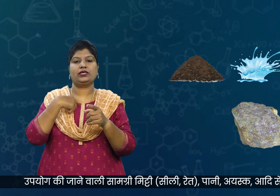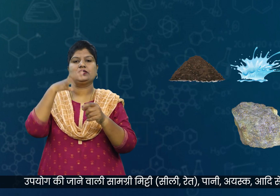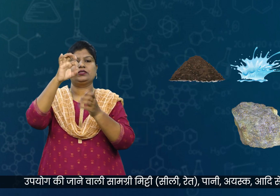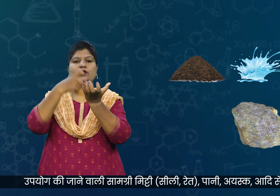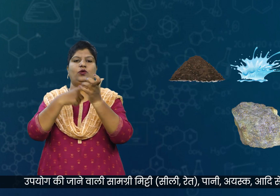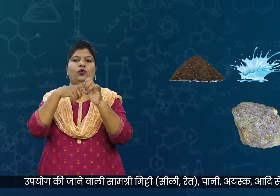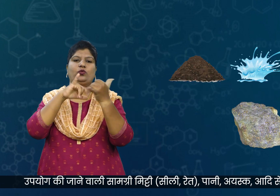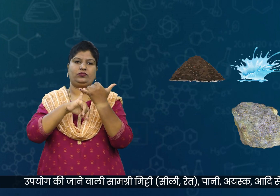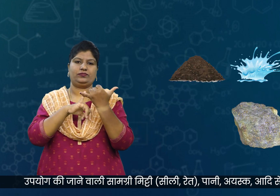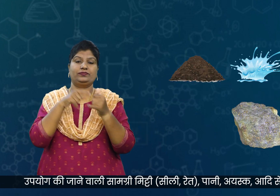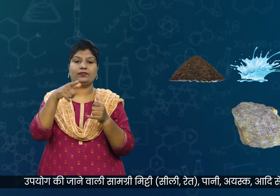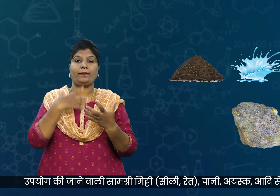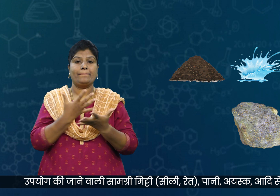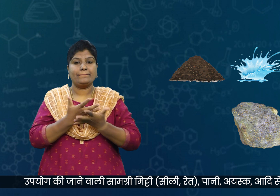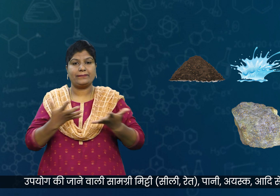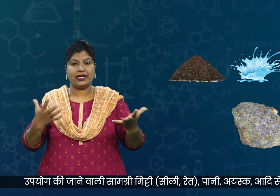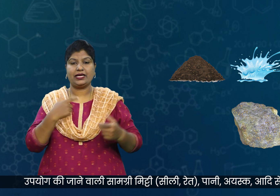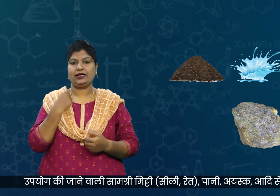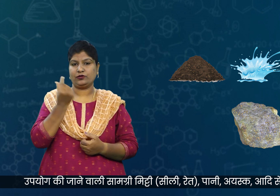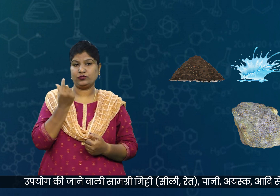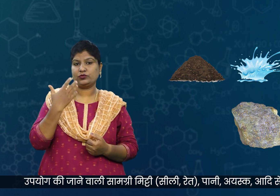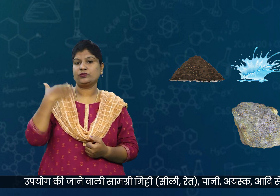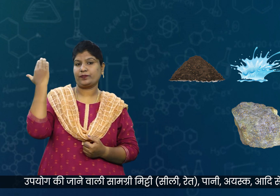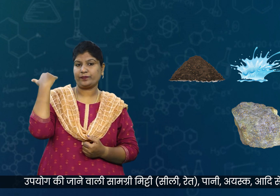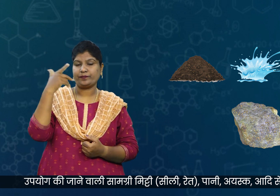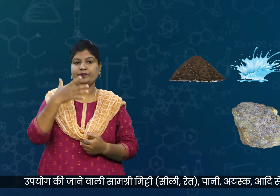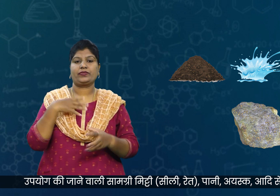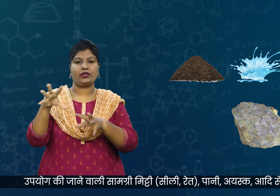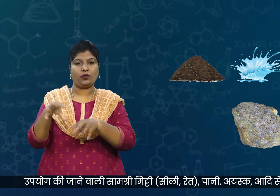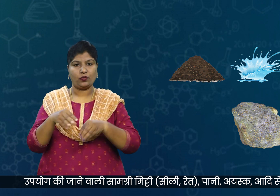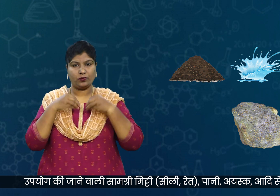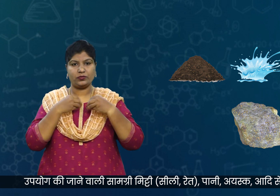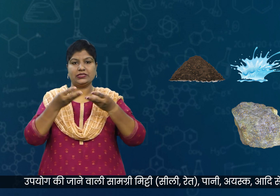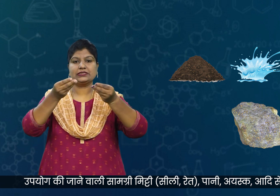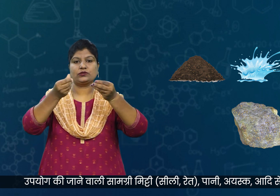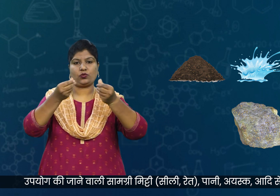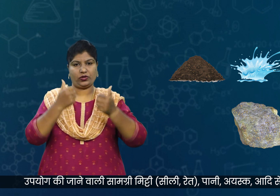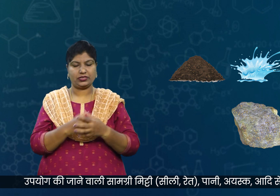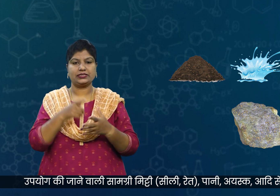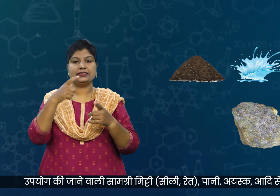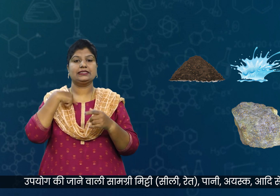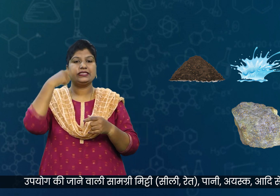पहले उपयोग की जाने वाली सामग्री मिट्टी, पानी, अयस्क आदि से प्राप्त की गई